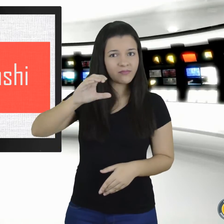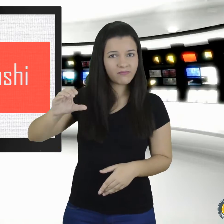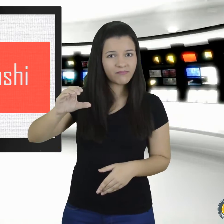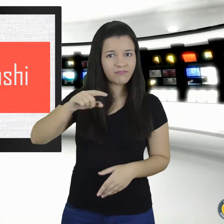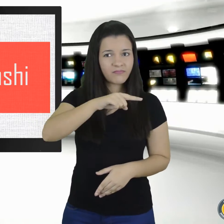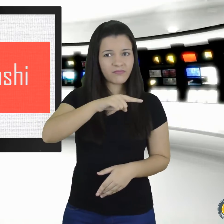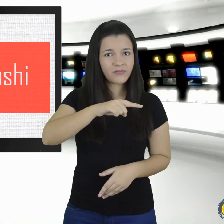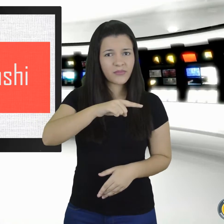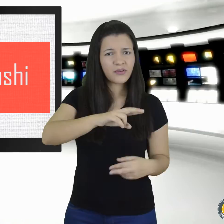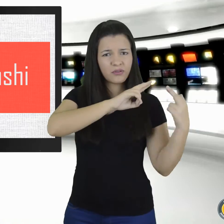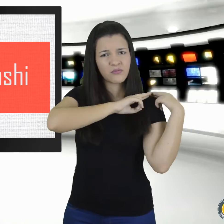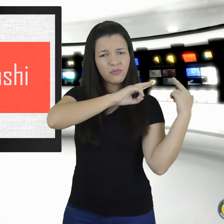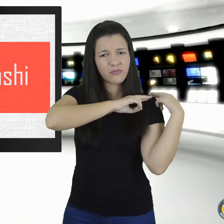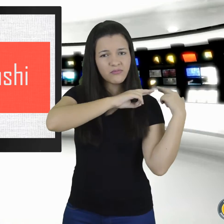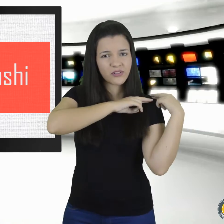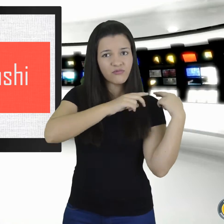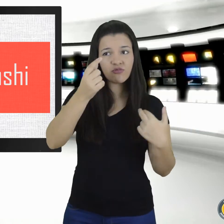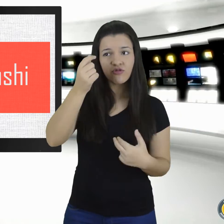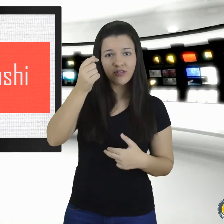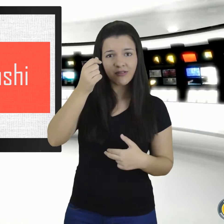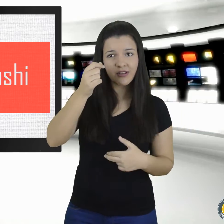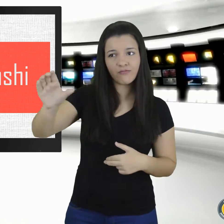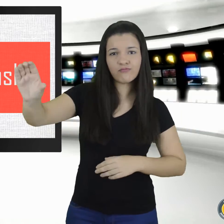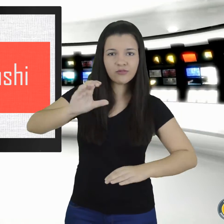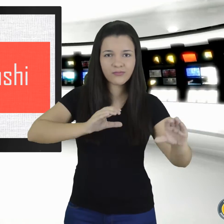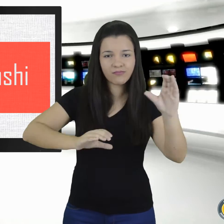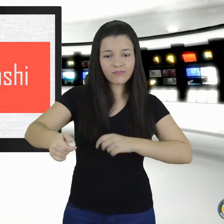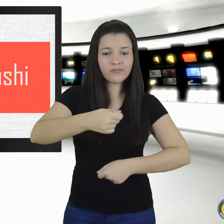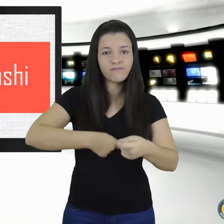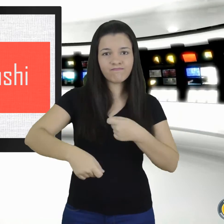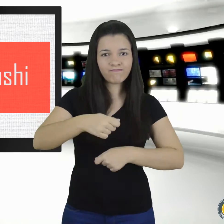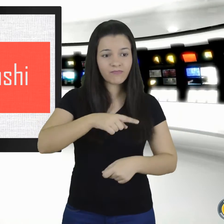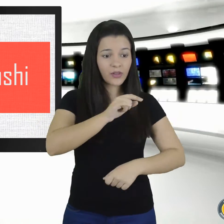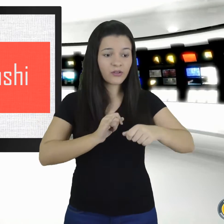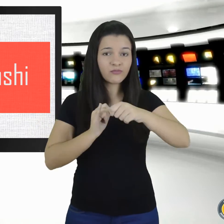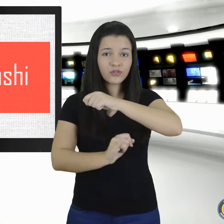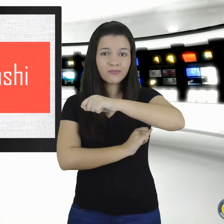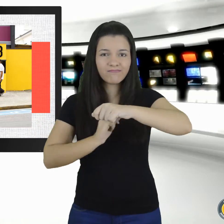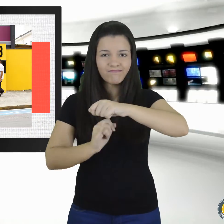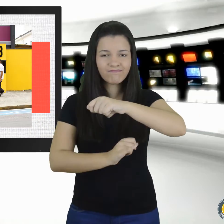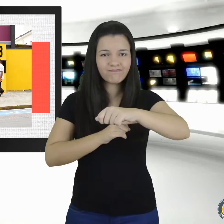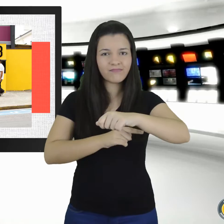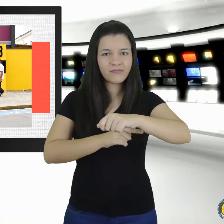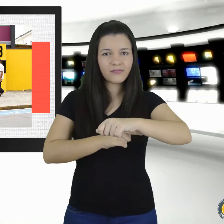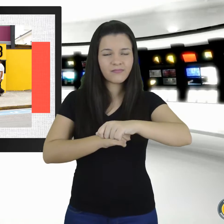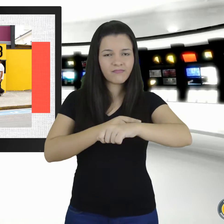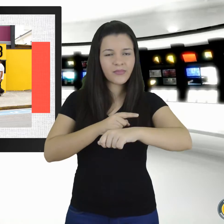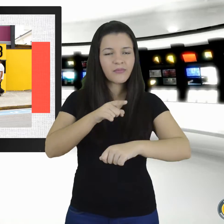Umebayashi, coordenadora de captação de recursos, revela que a instituição foi mais afetada